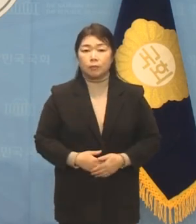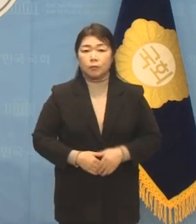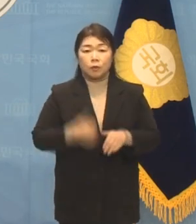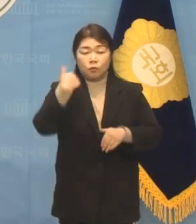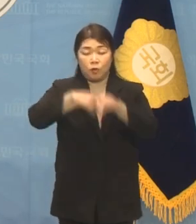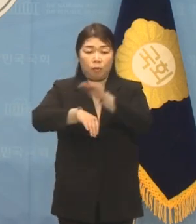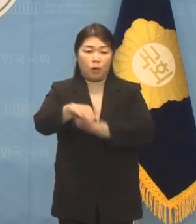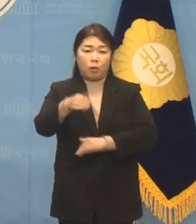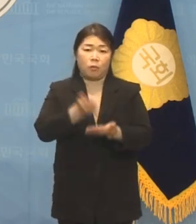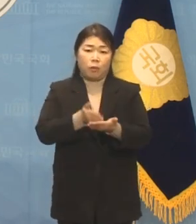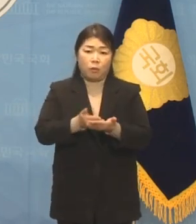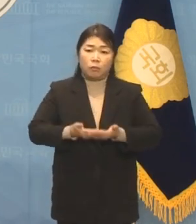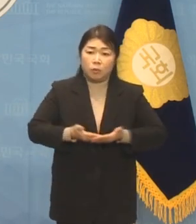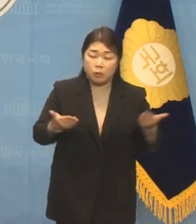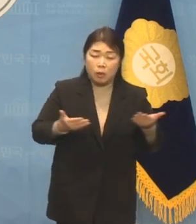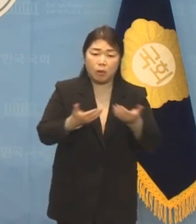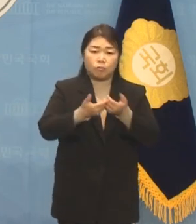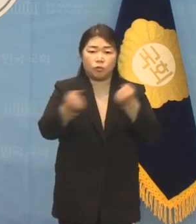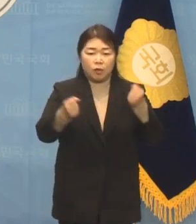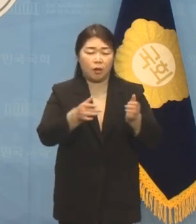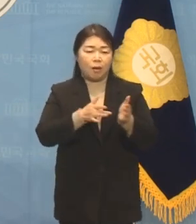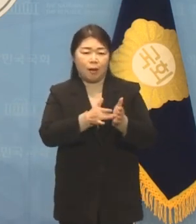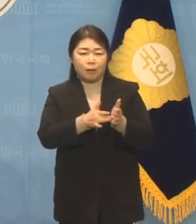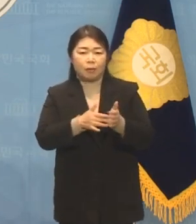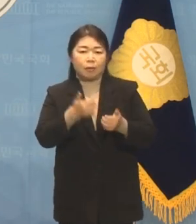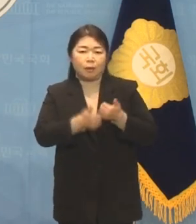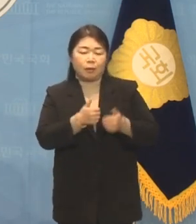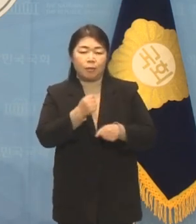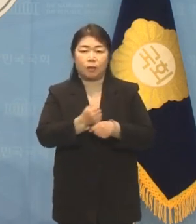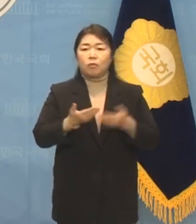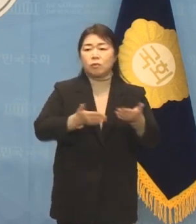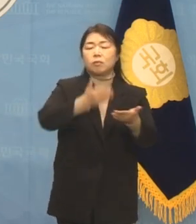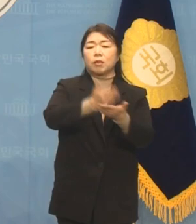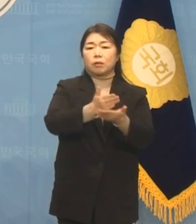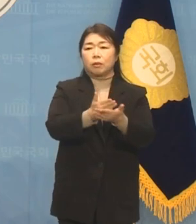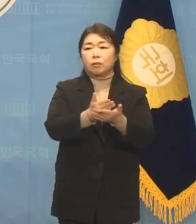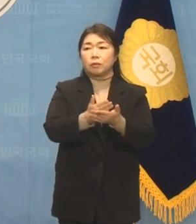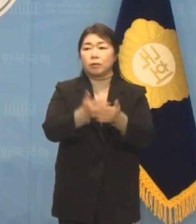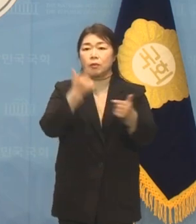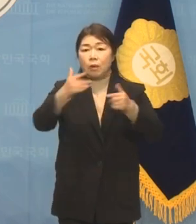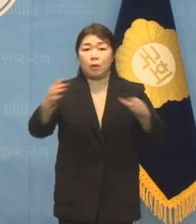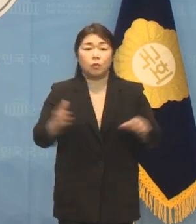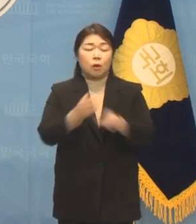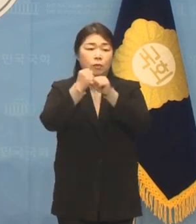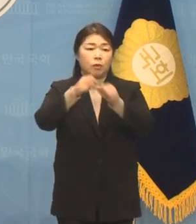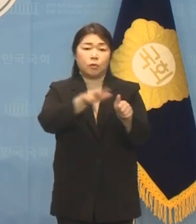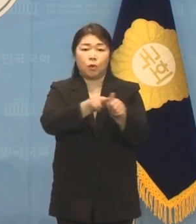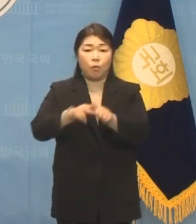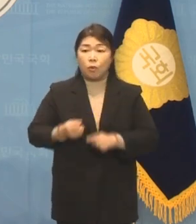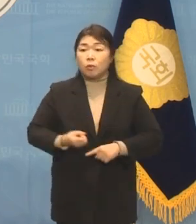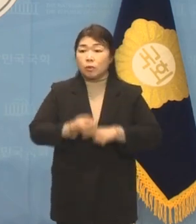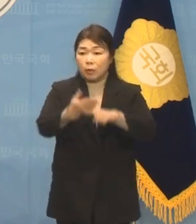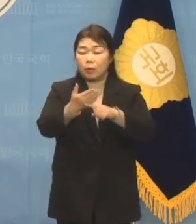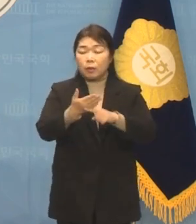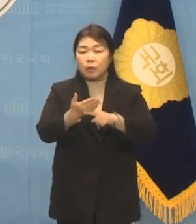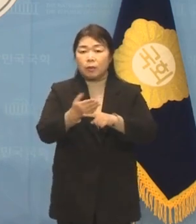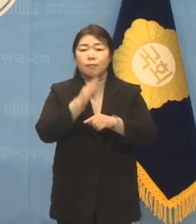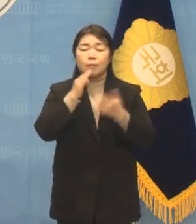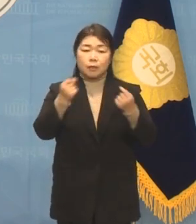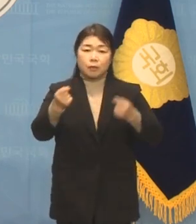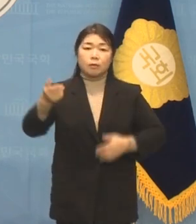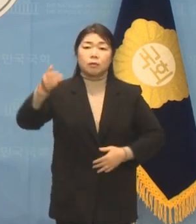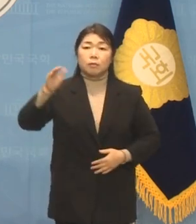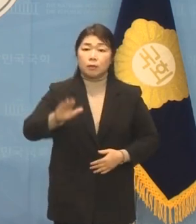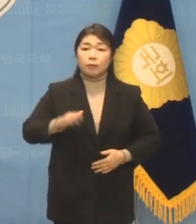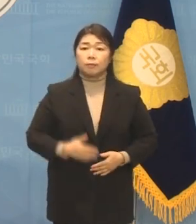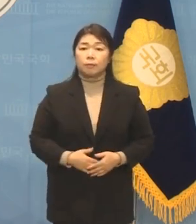왜곡된 보도로 분열과 갈등을 조장해보다 정확하고 종합적인 정보를 국민에게 제공해야 합니다.